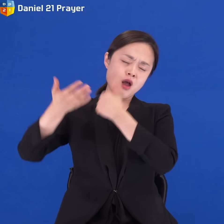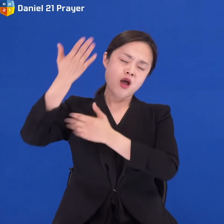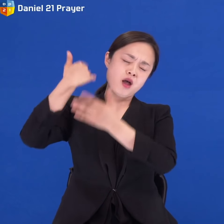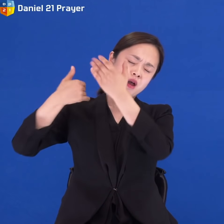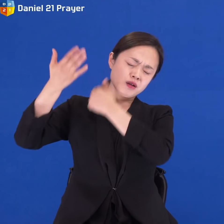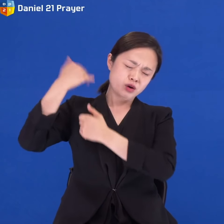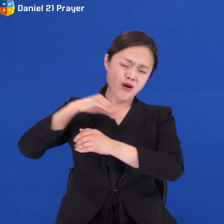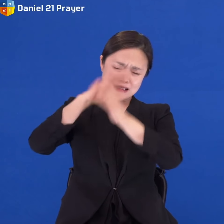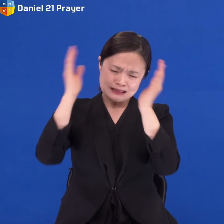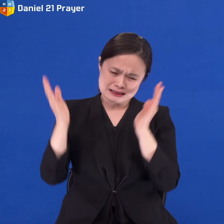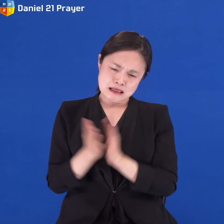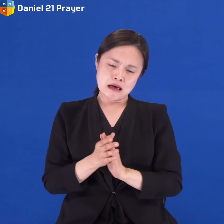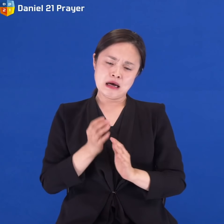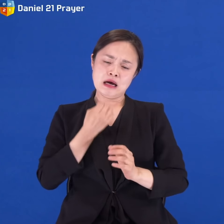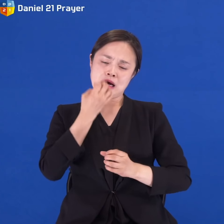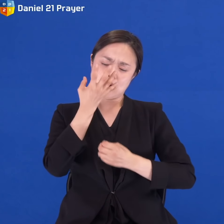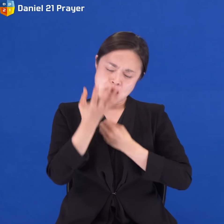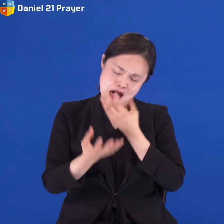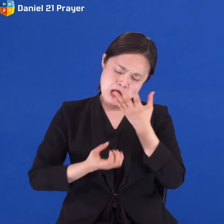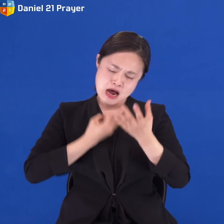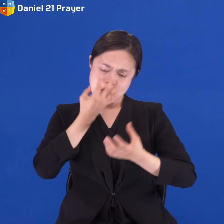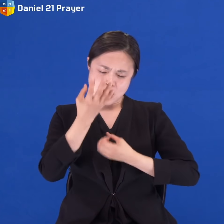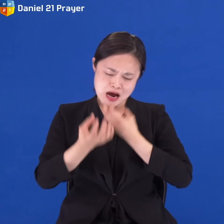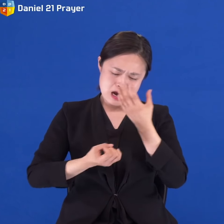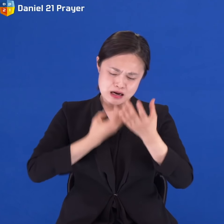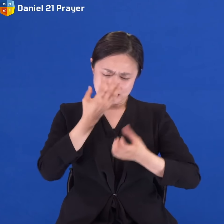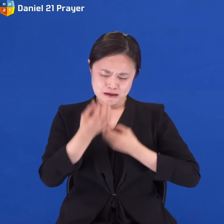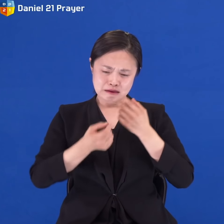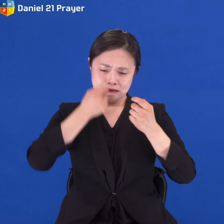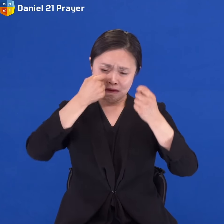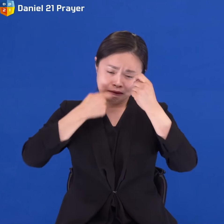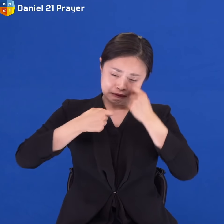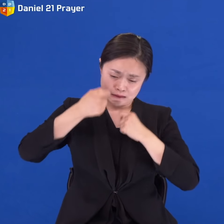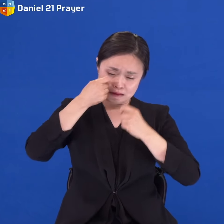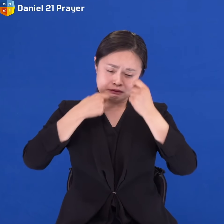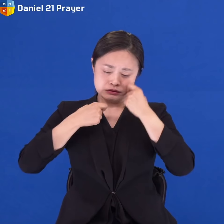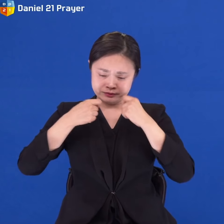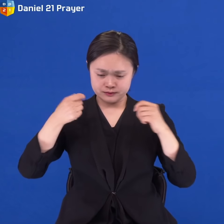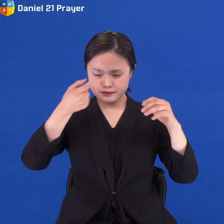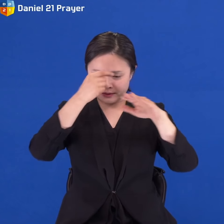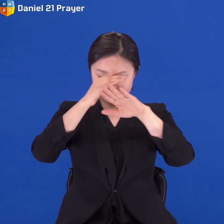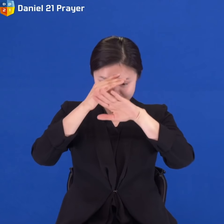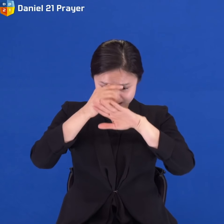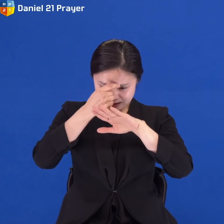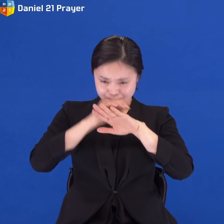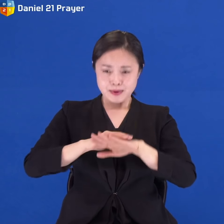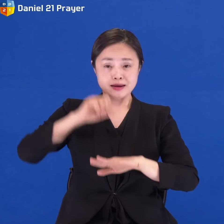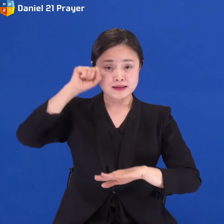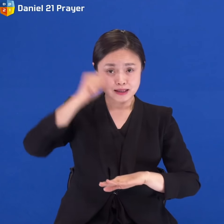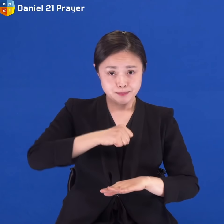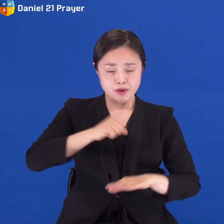그래서 눈물 콧물 밤물이 되도록 새벽 예배, 철야 예배, 하루 종일 교회.